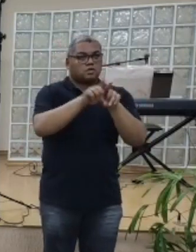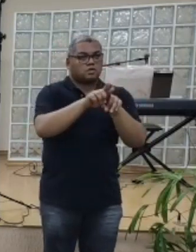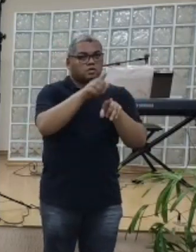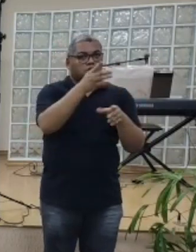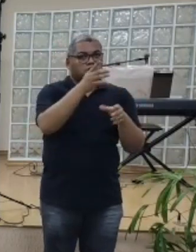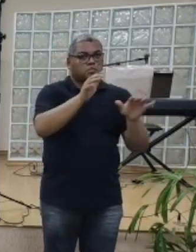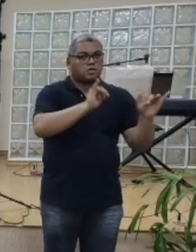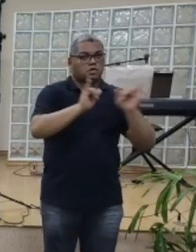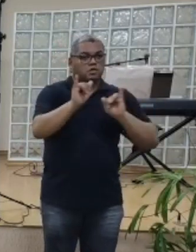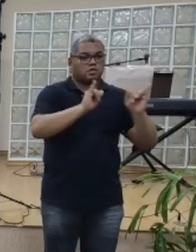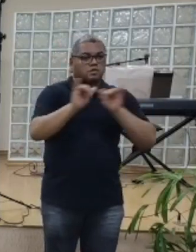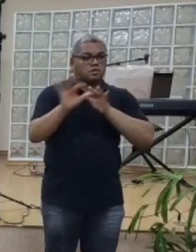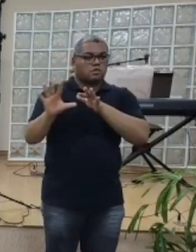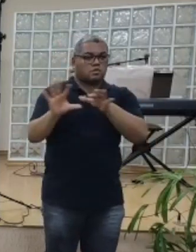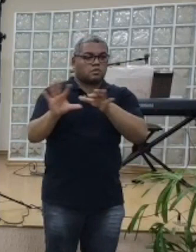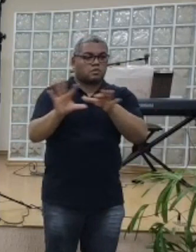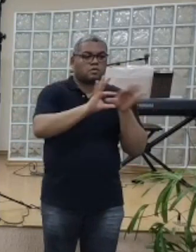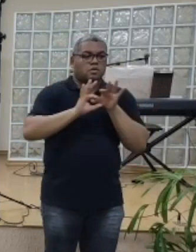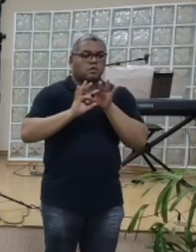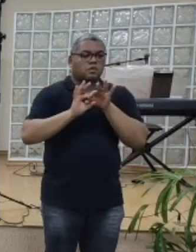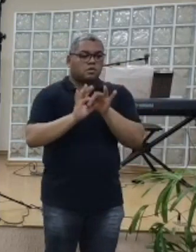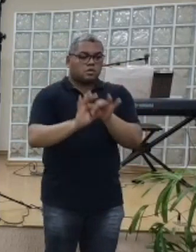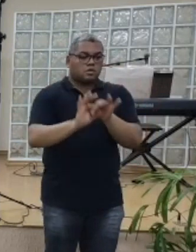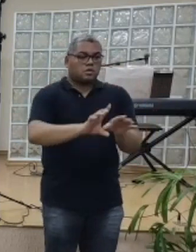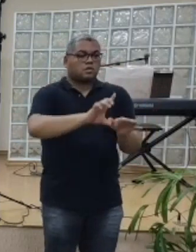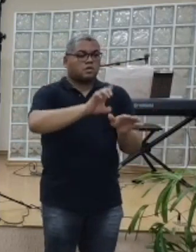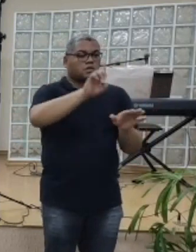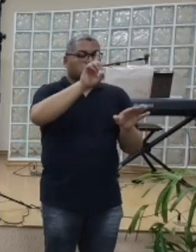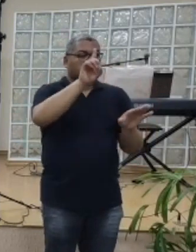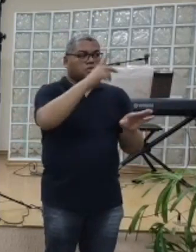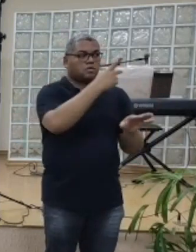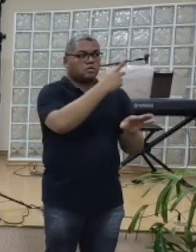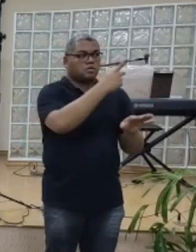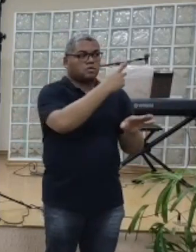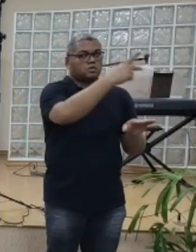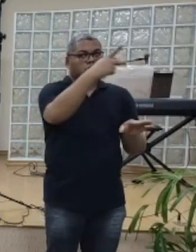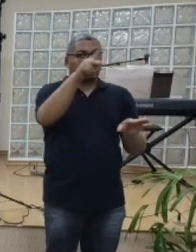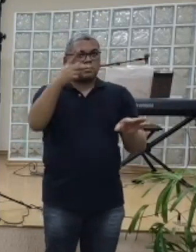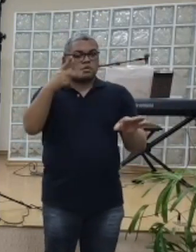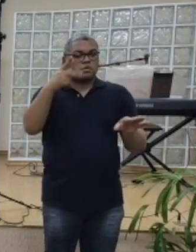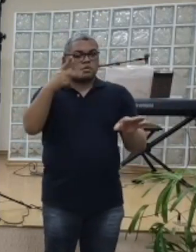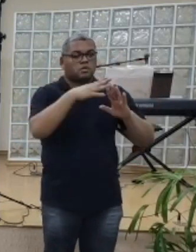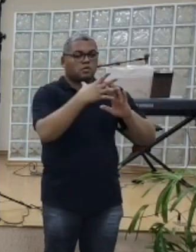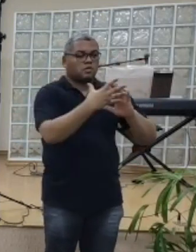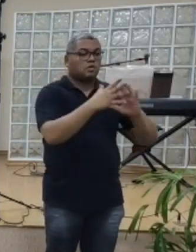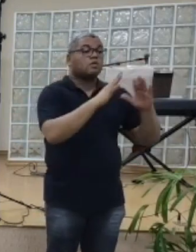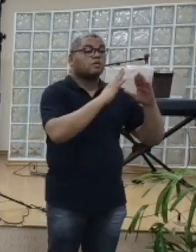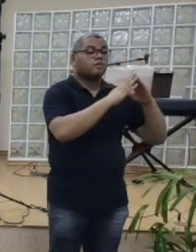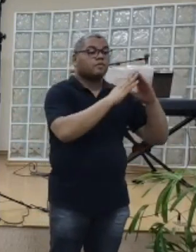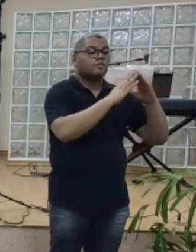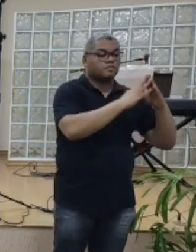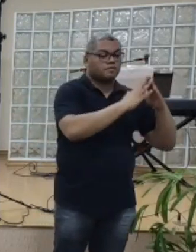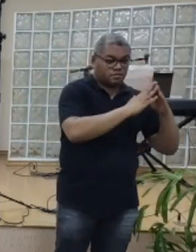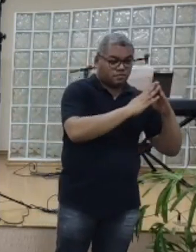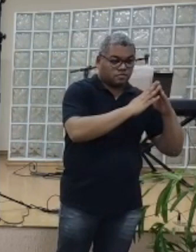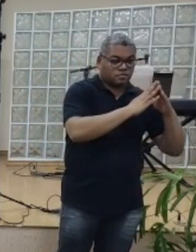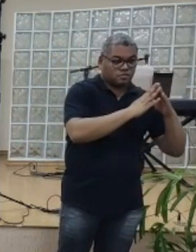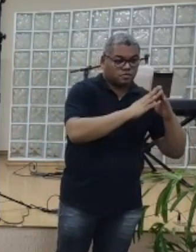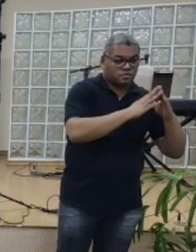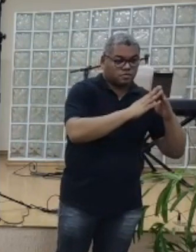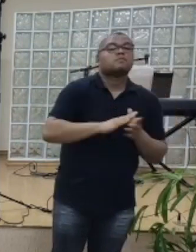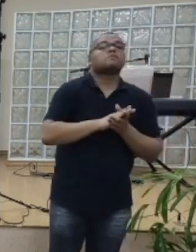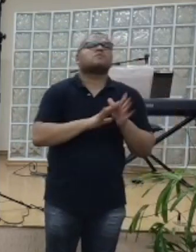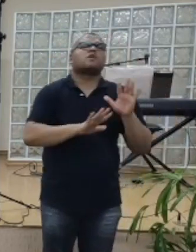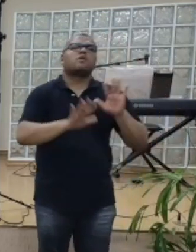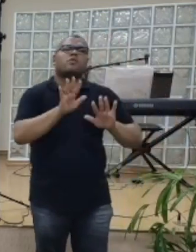adoração, em estar com Deus nos seus lares. E cuidado, você pode ser um semi-desigrejado.